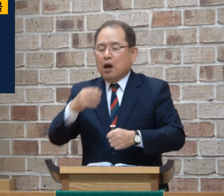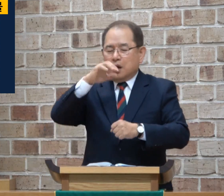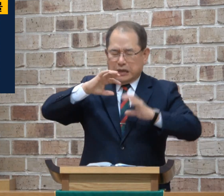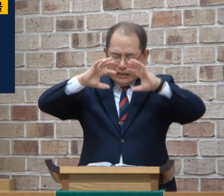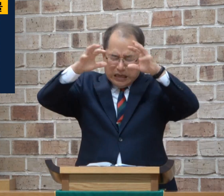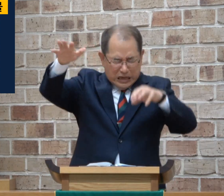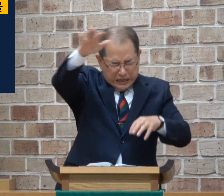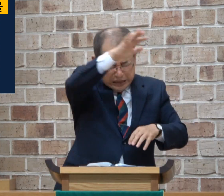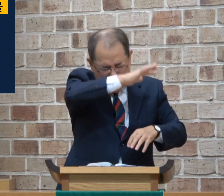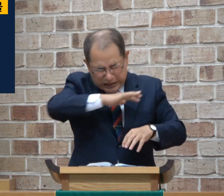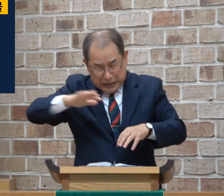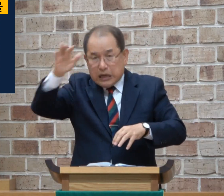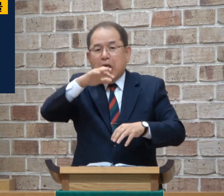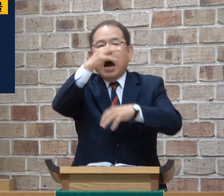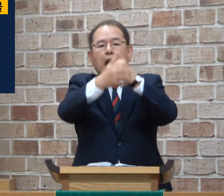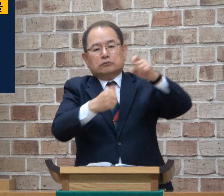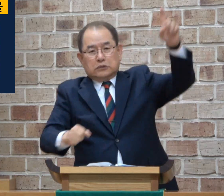세상에는 오직 하나님 한 분뿐이십니다.